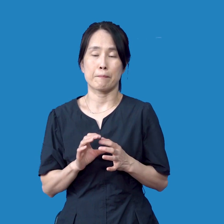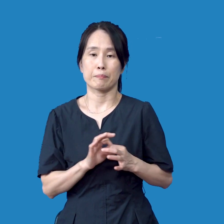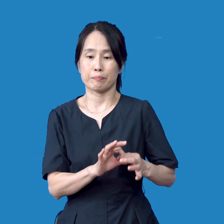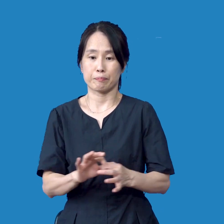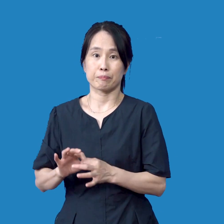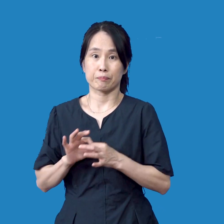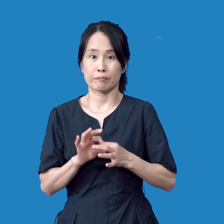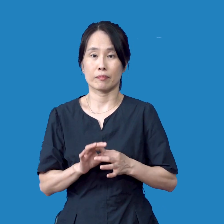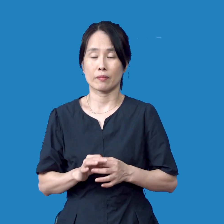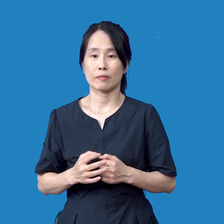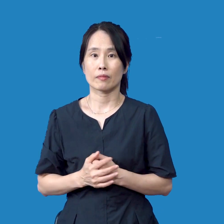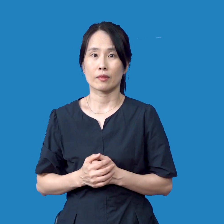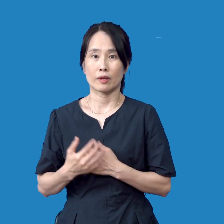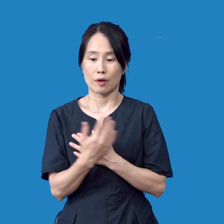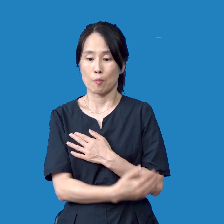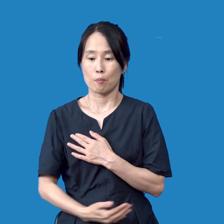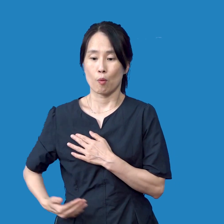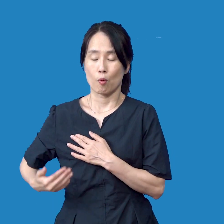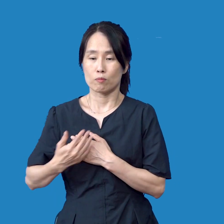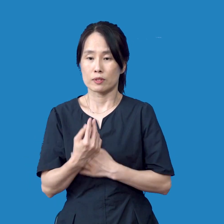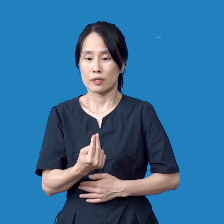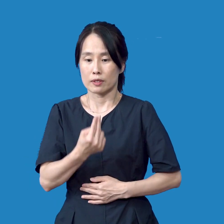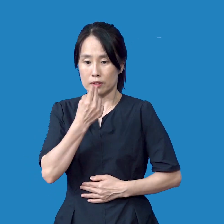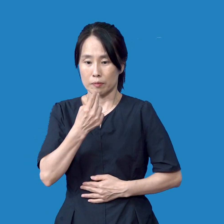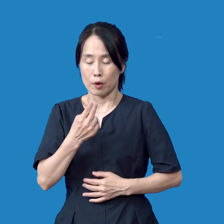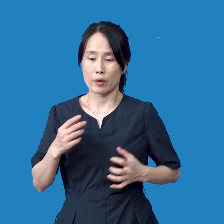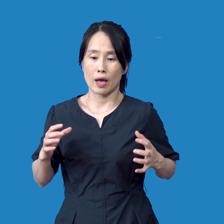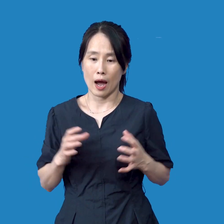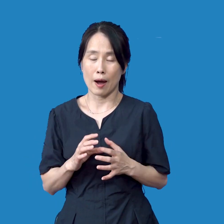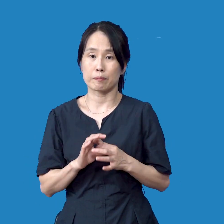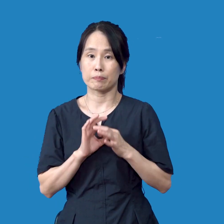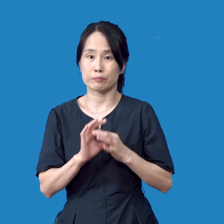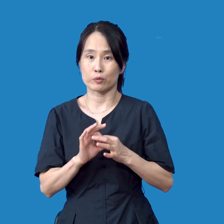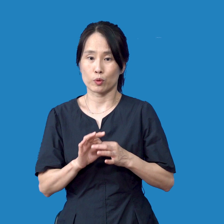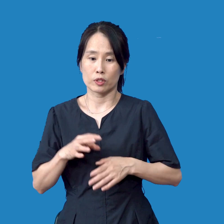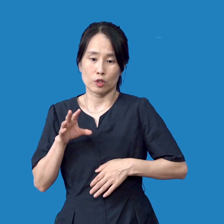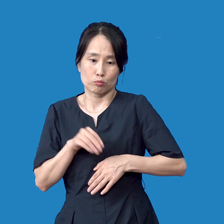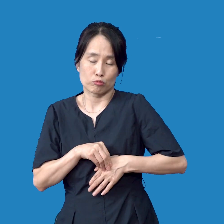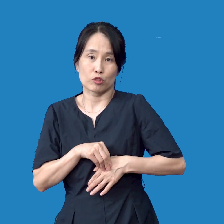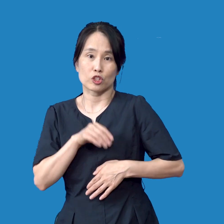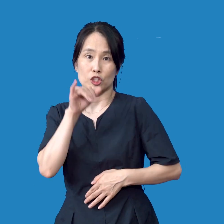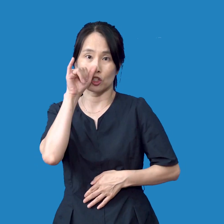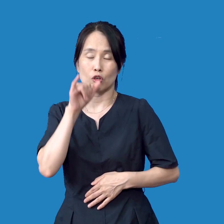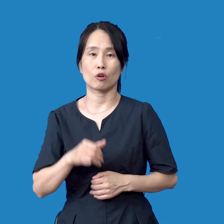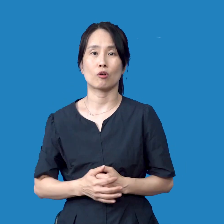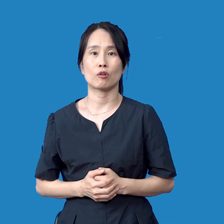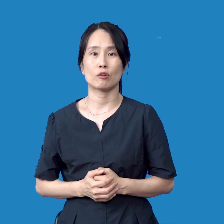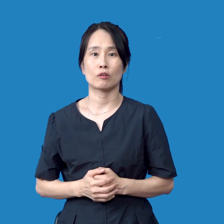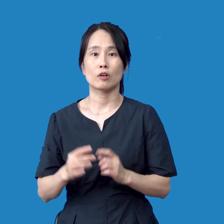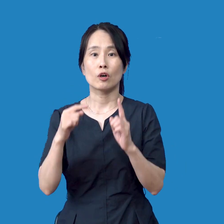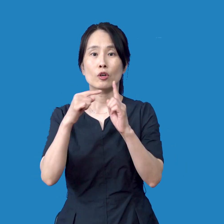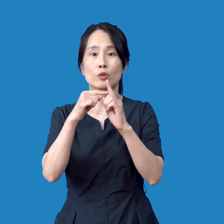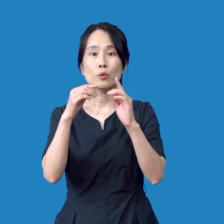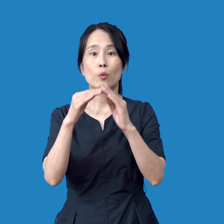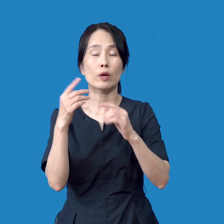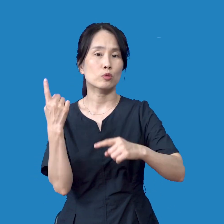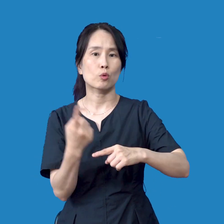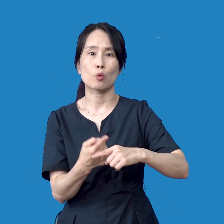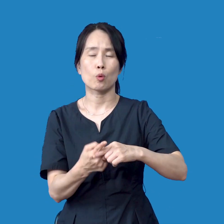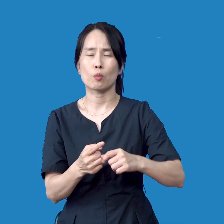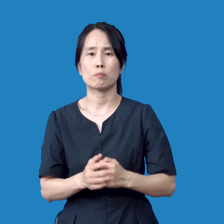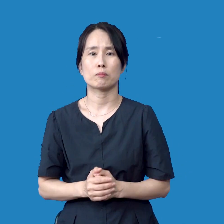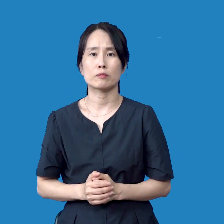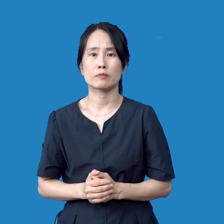지체는 생명적인 연합을 통해서 몸에 붙어 있는 것입니다. 교회가 그렇습니다.